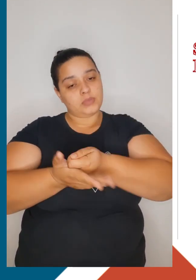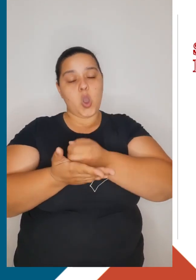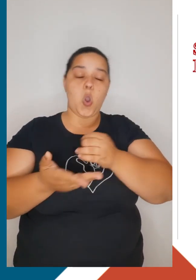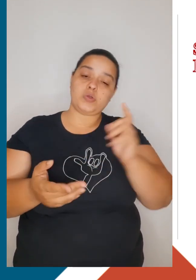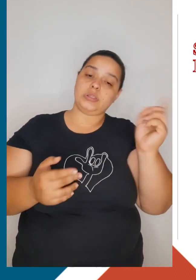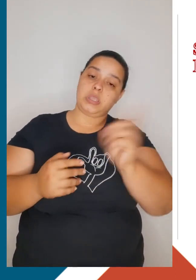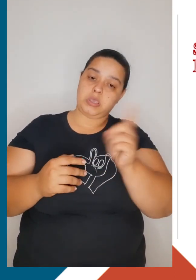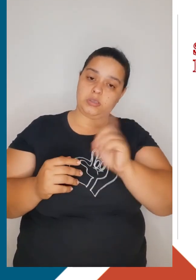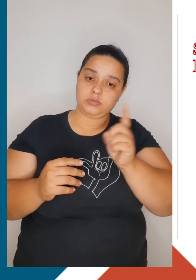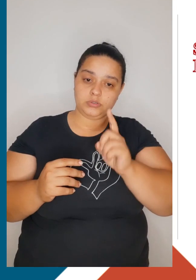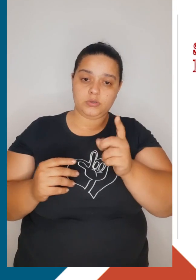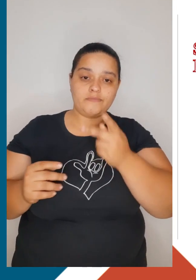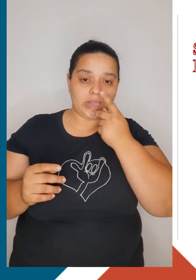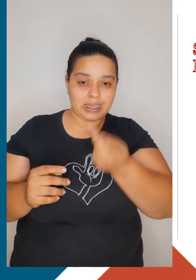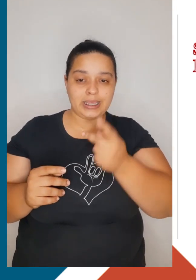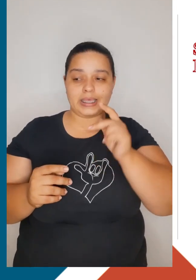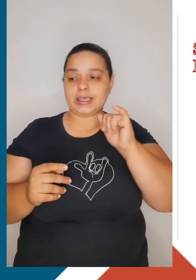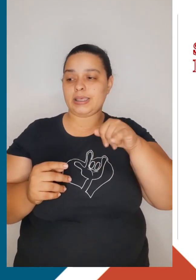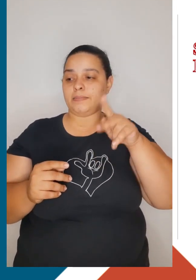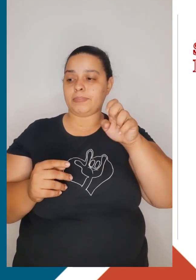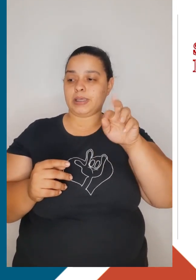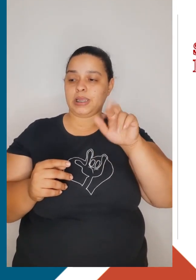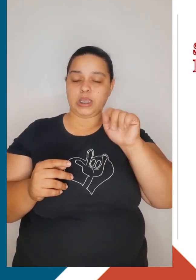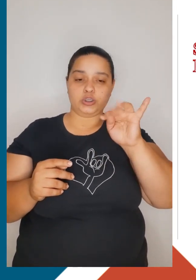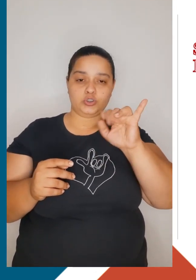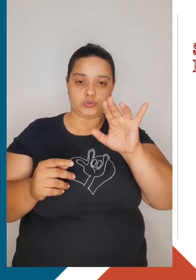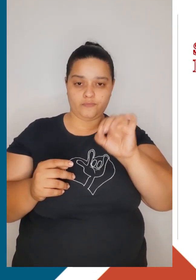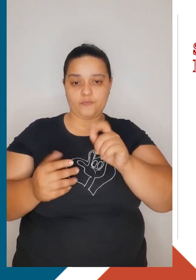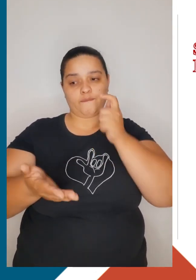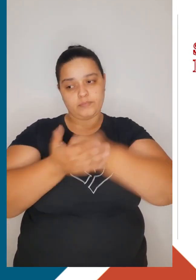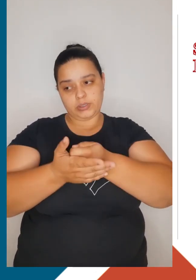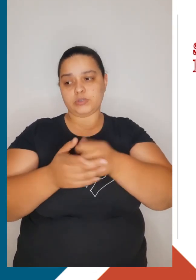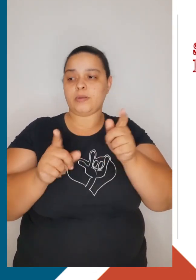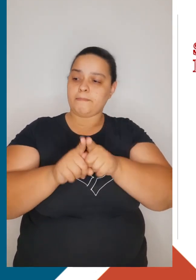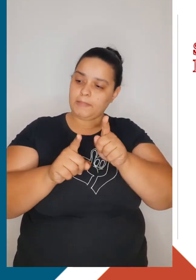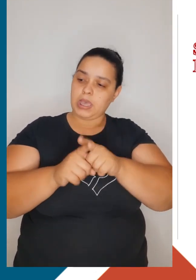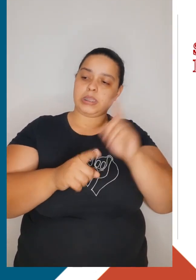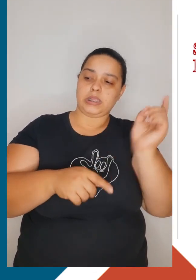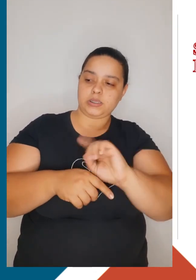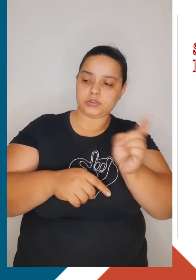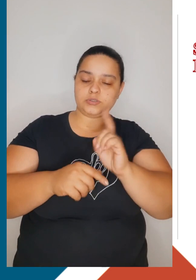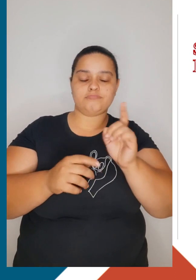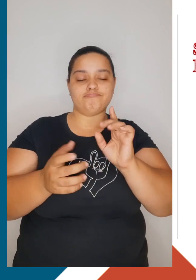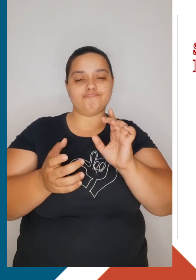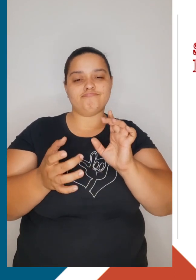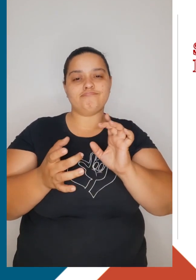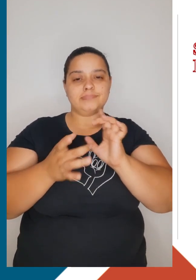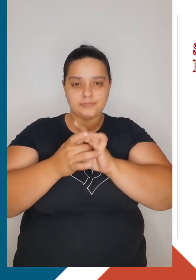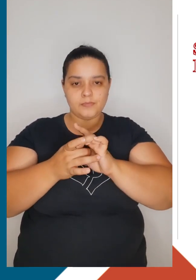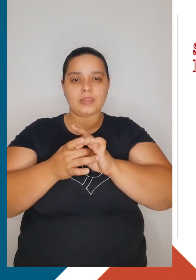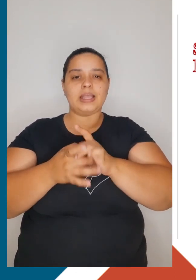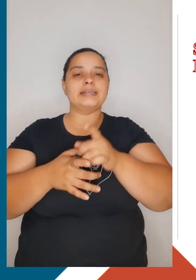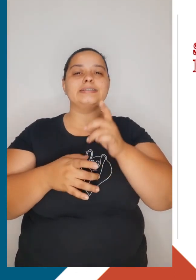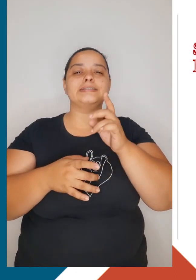e negativa, as quais chamamos de imperativo afirmativo e imperativo negativo. A assimilação semântica desse